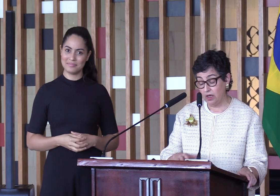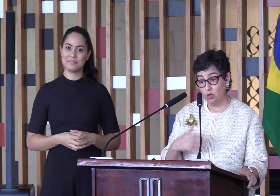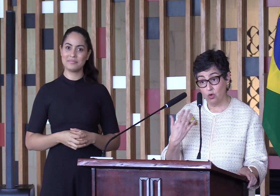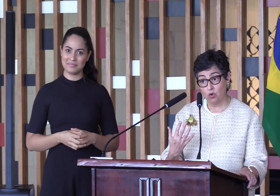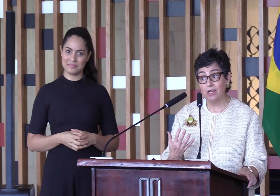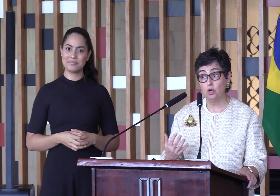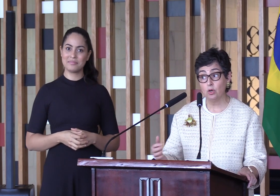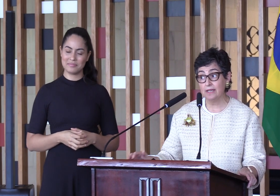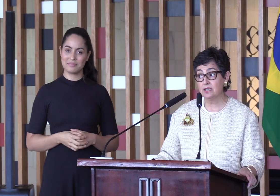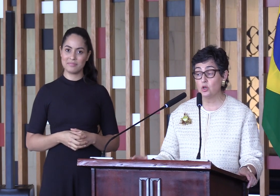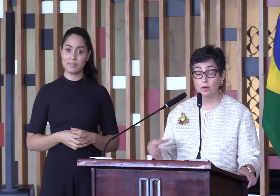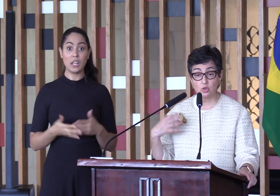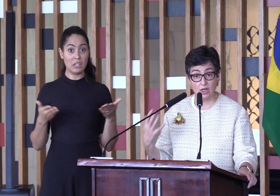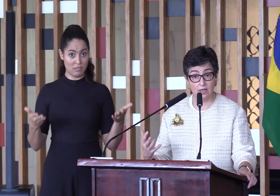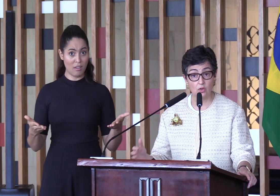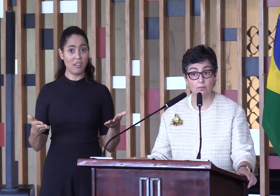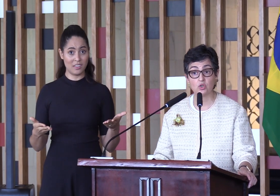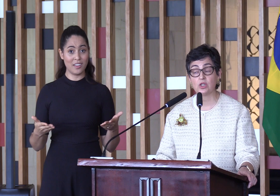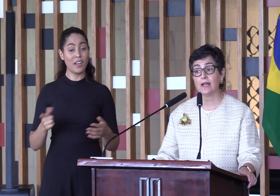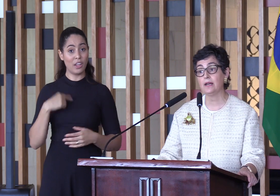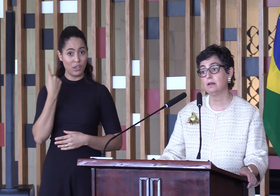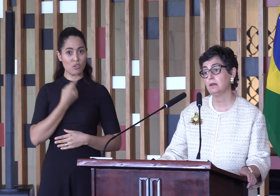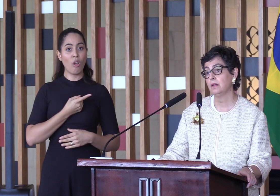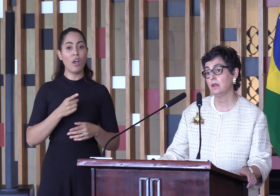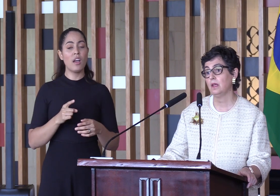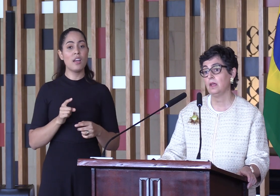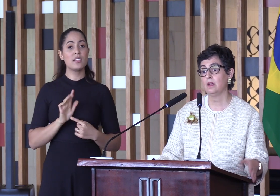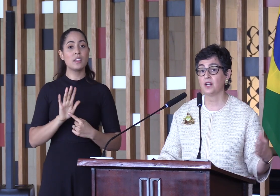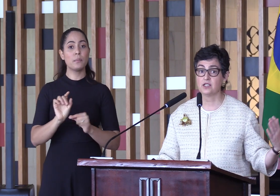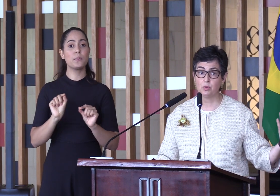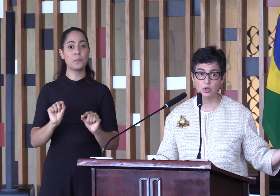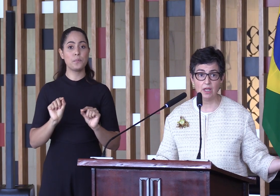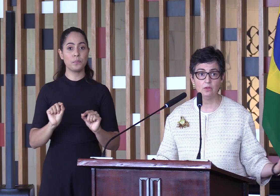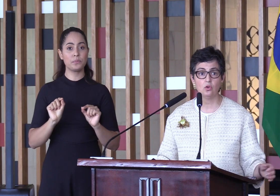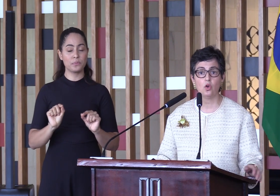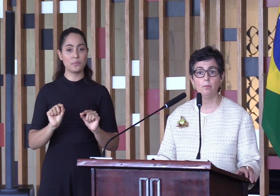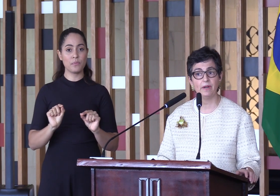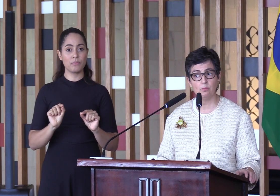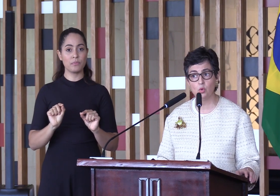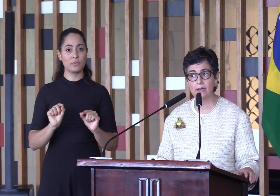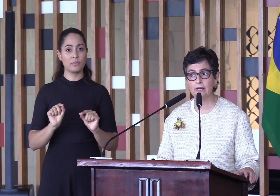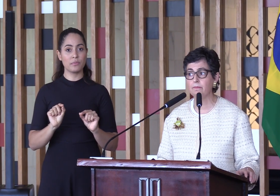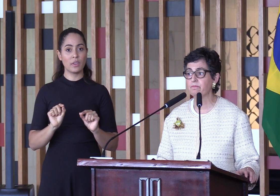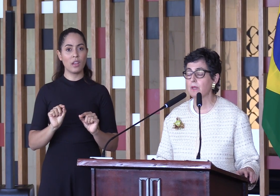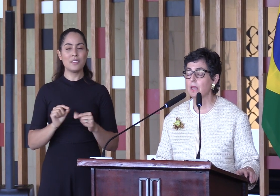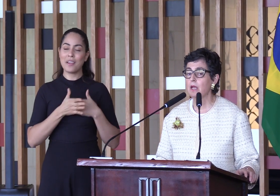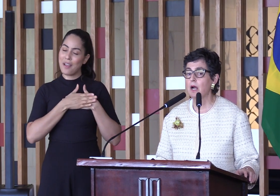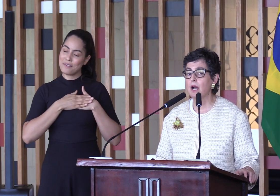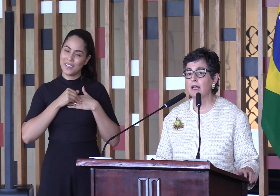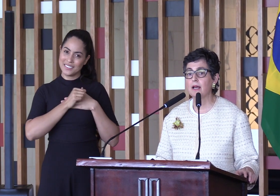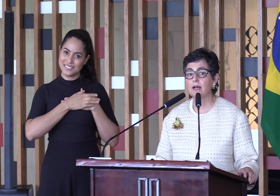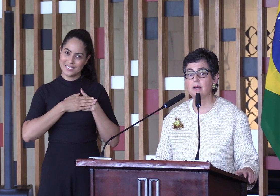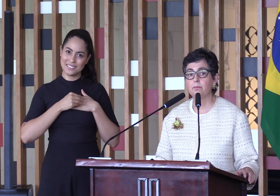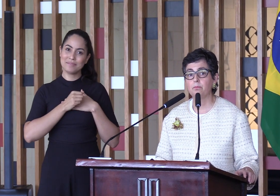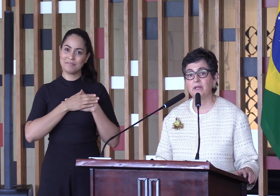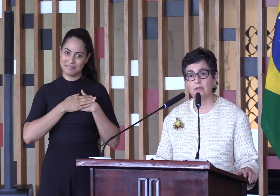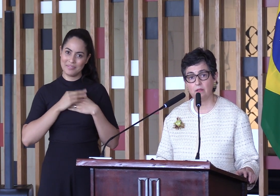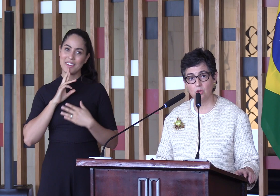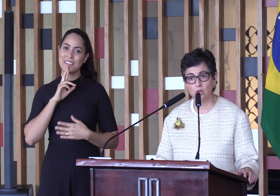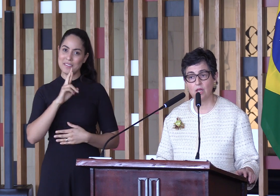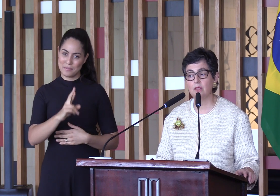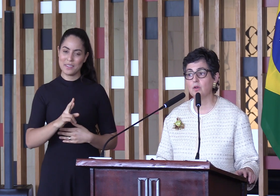E o é, e o temos querido demonstrar, respondendo com premura a a